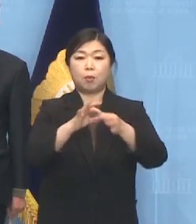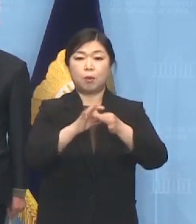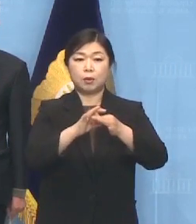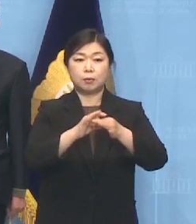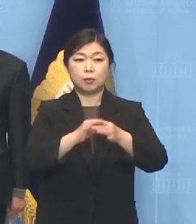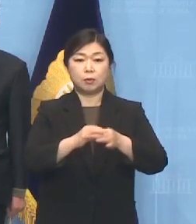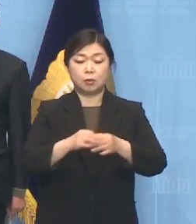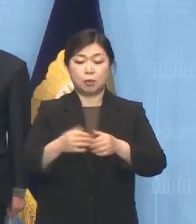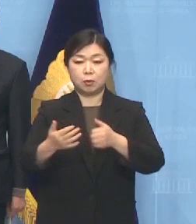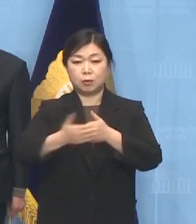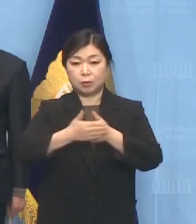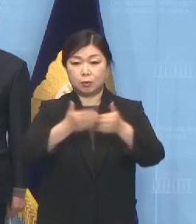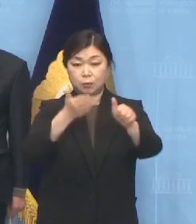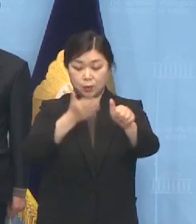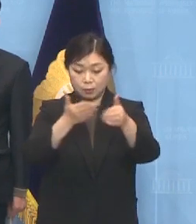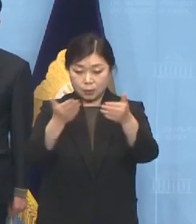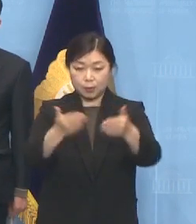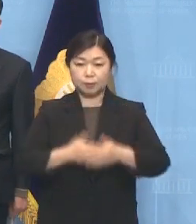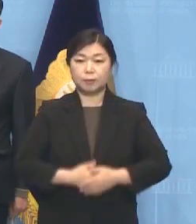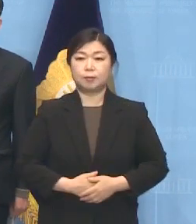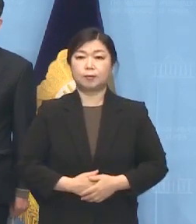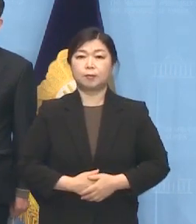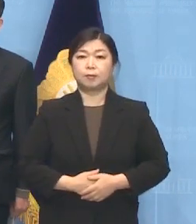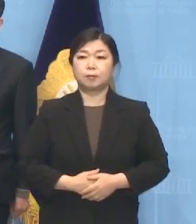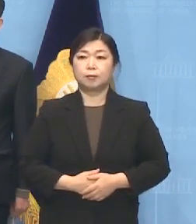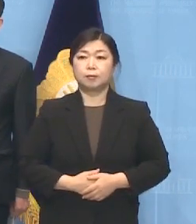사랑 부탁드립니다 많습니다